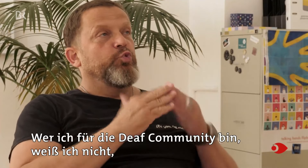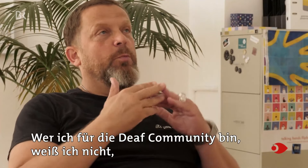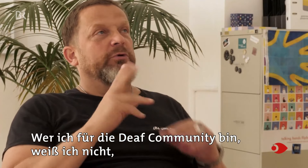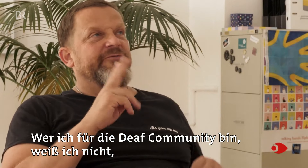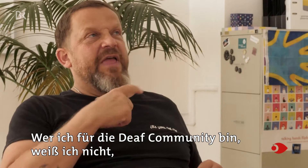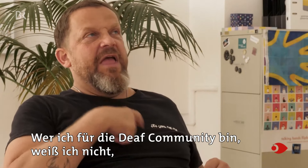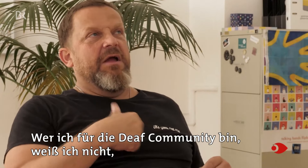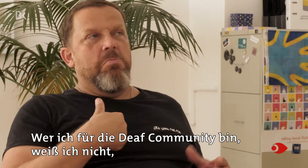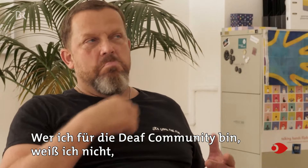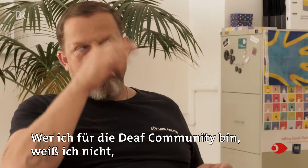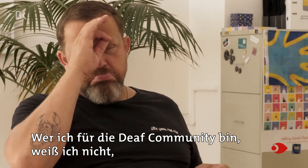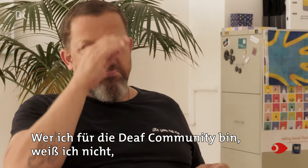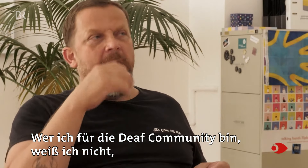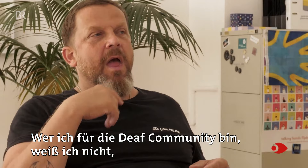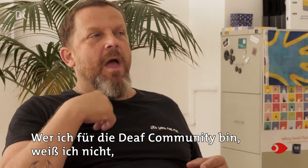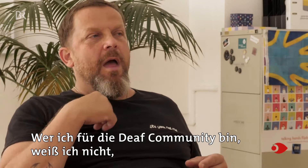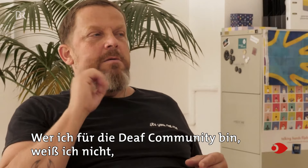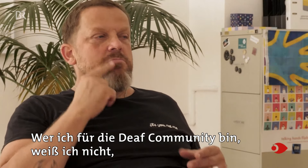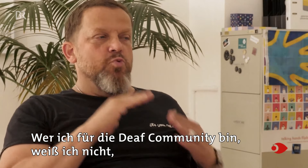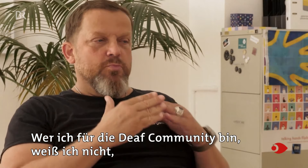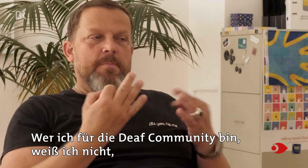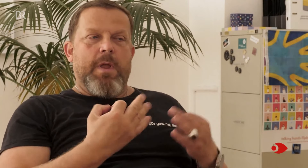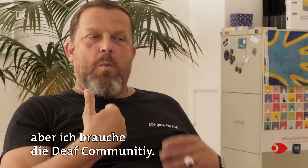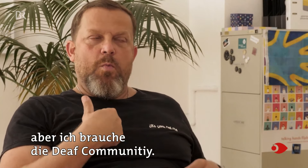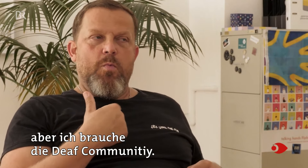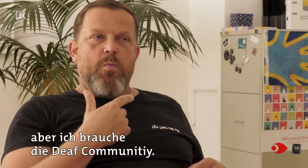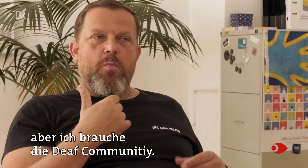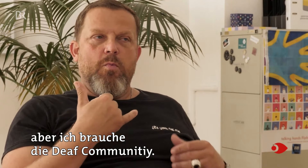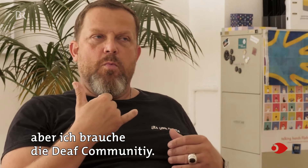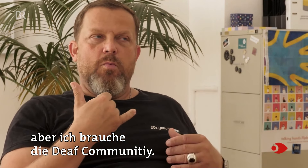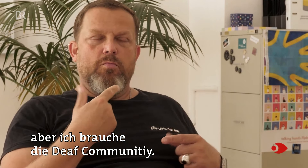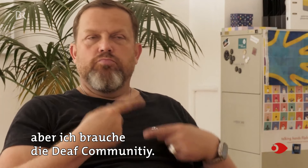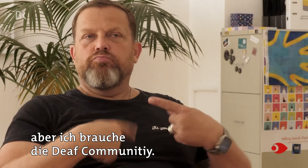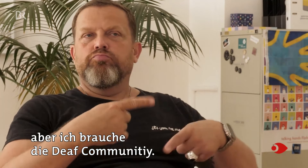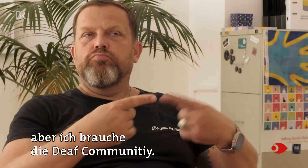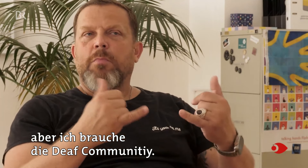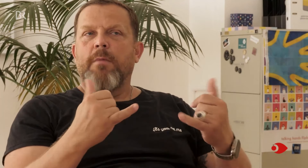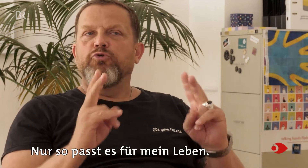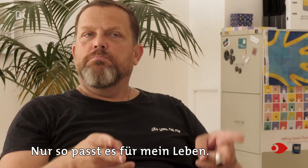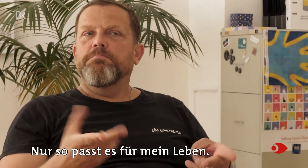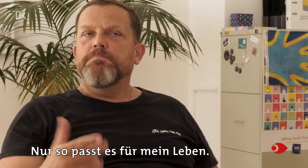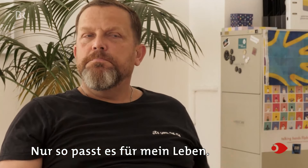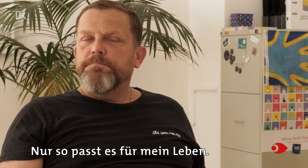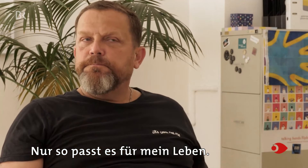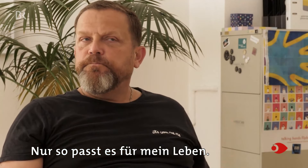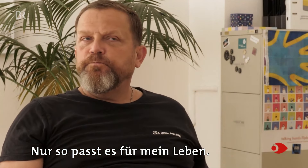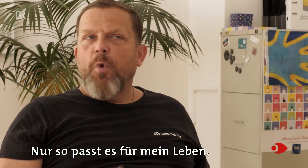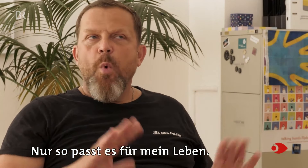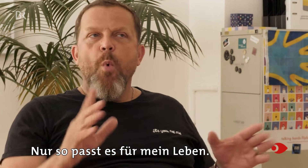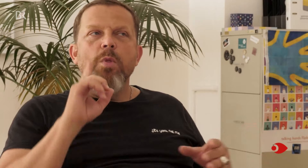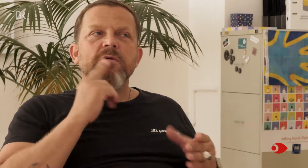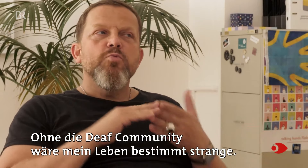Wer ich für die Deaf-Community bin, weiß ich nicht. Aber ich brauche die Deaf-Community. Nur so passt es für mein Leben. Ohne